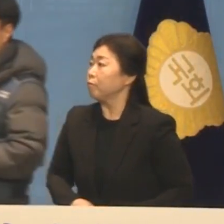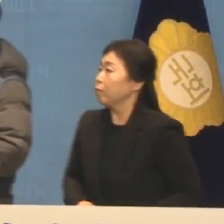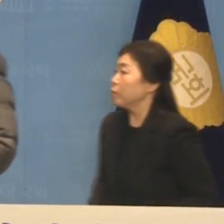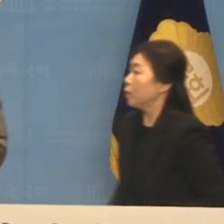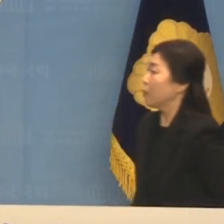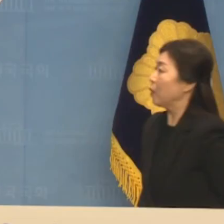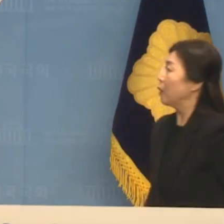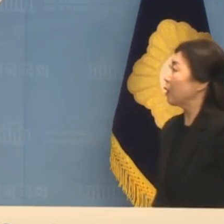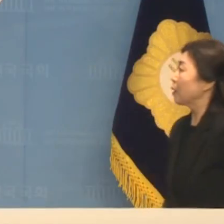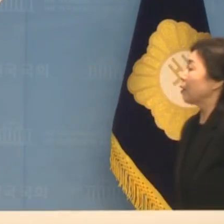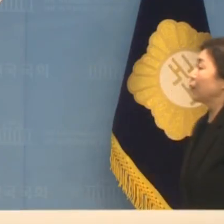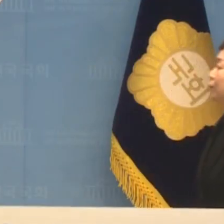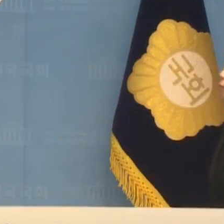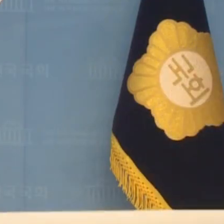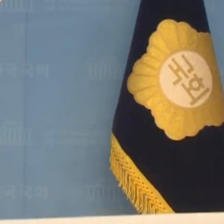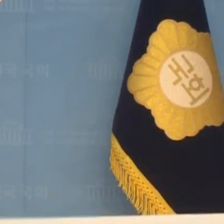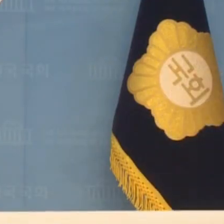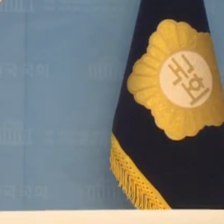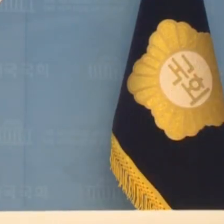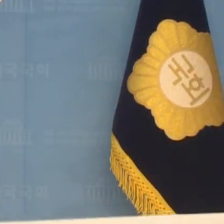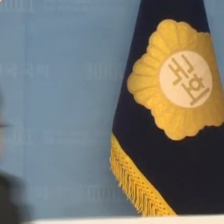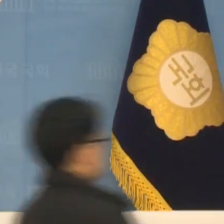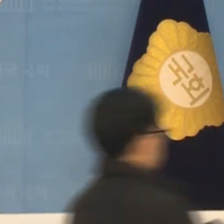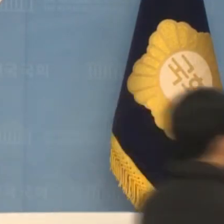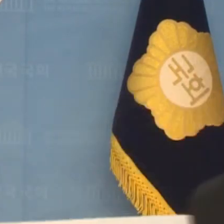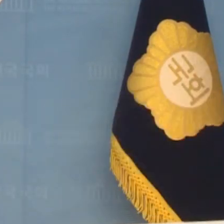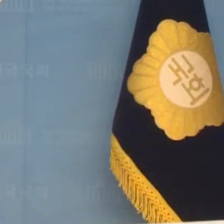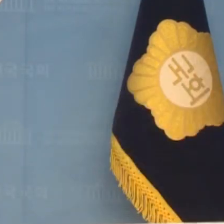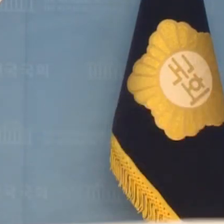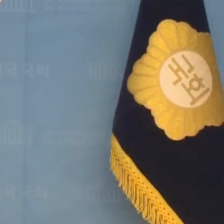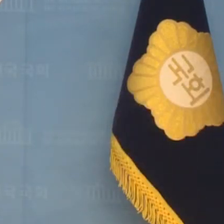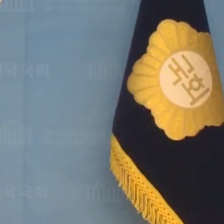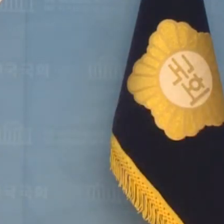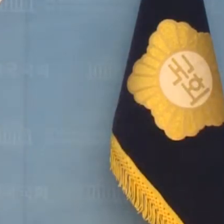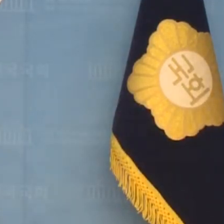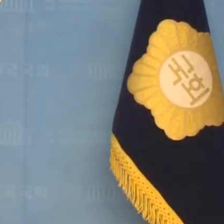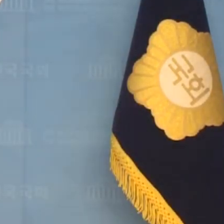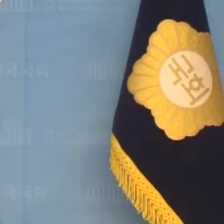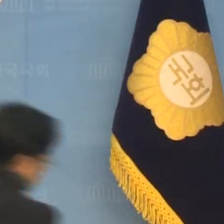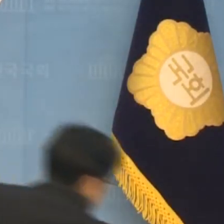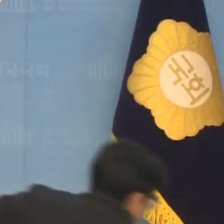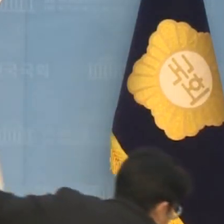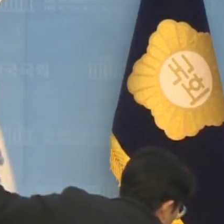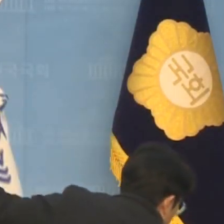보도자료는 뒤쪽에 비치해 놨으니까 필요하시면은 챙기시면 됩니다.